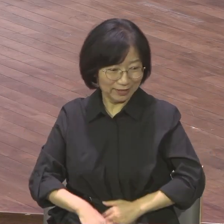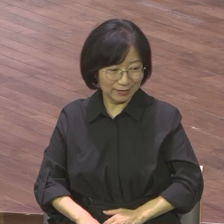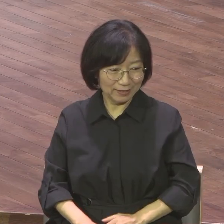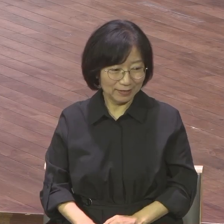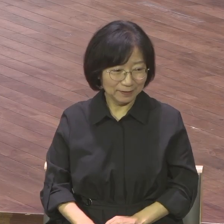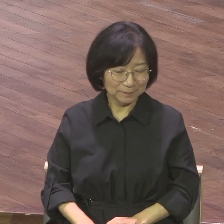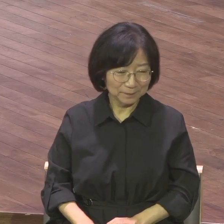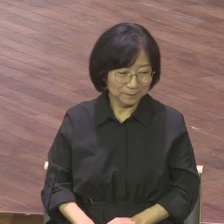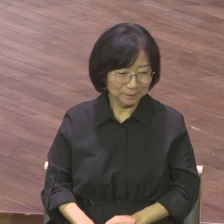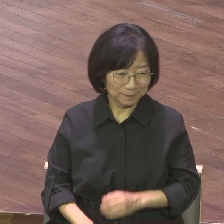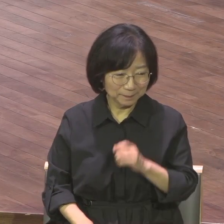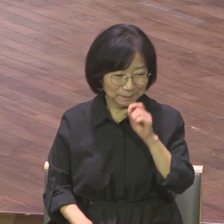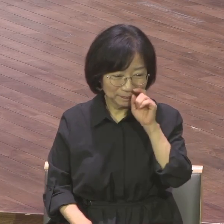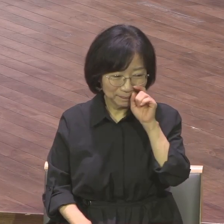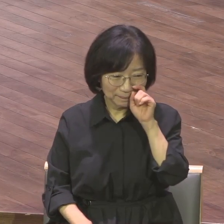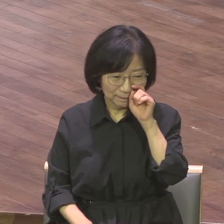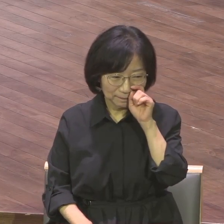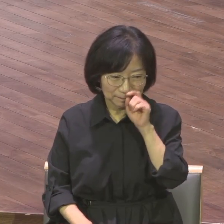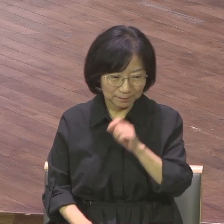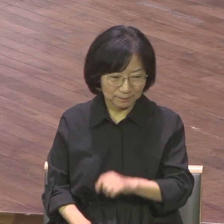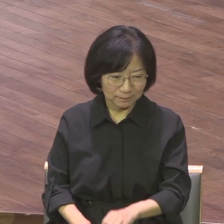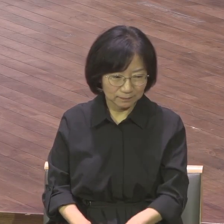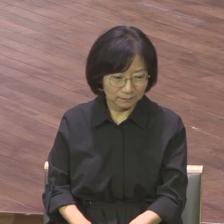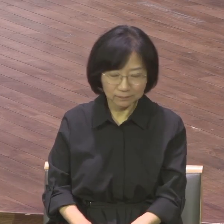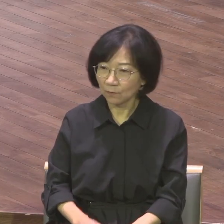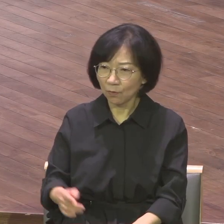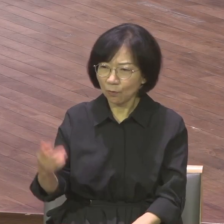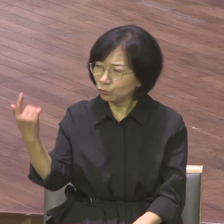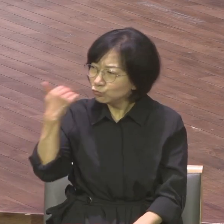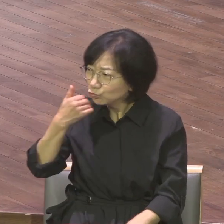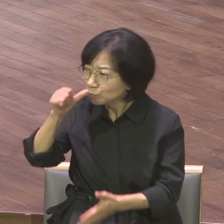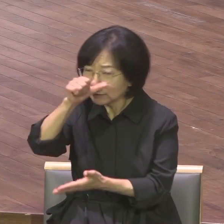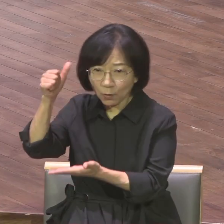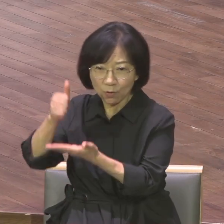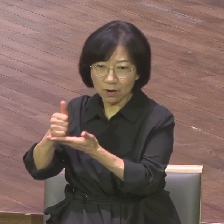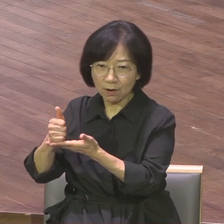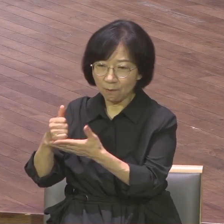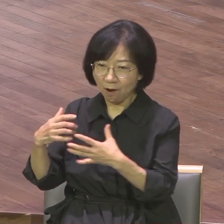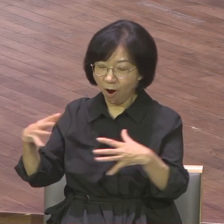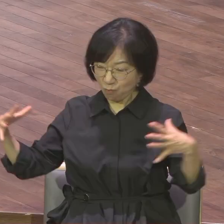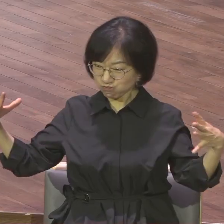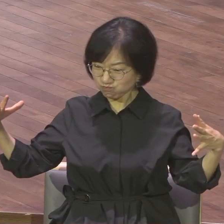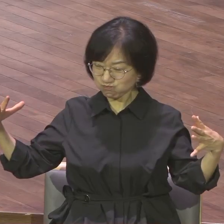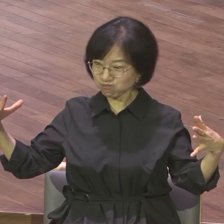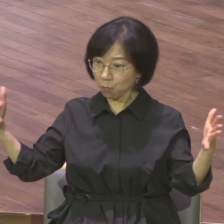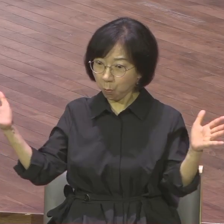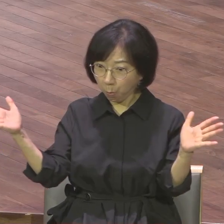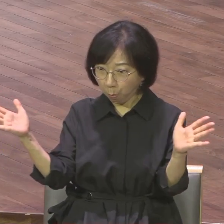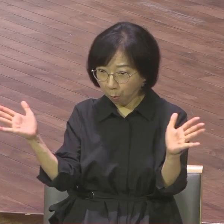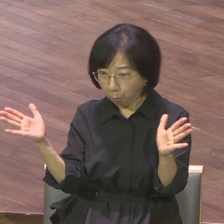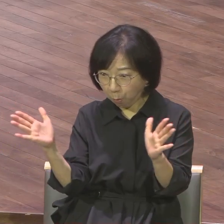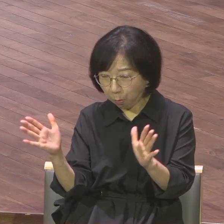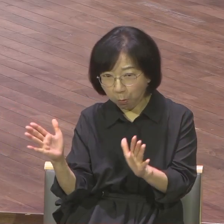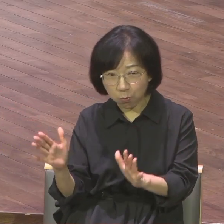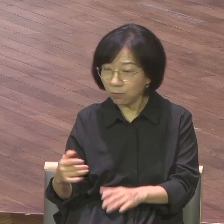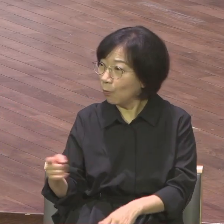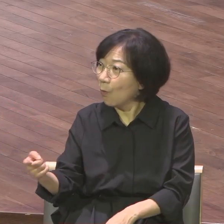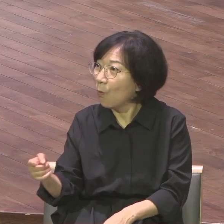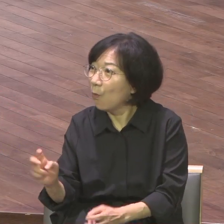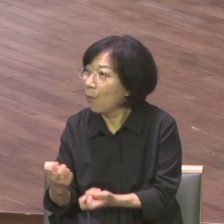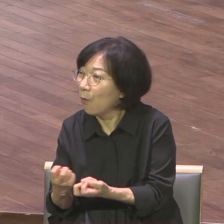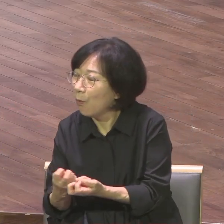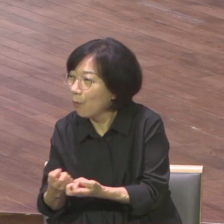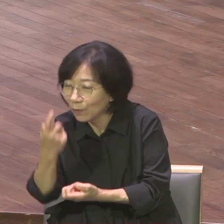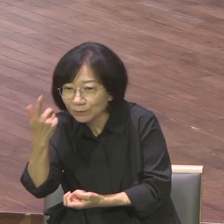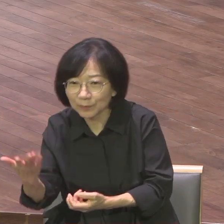우리 장로님 있잖아요. 장로님 살이 쫙 빠져왔더라고. 똥똥했는데 어떻게 그렇게 살이 다 빠지냐